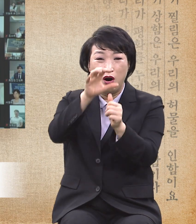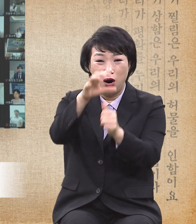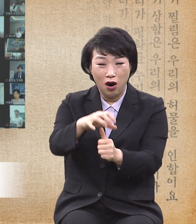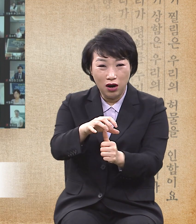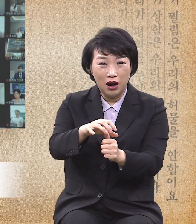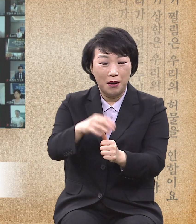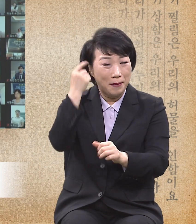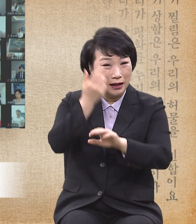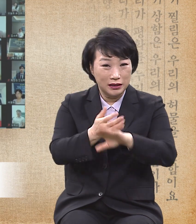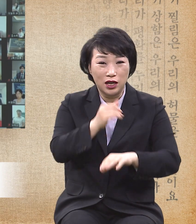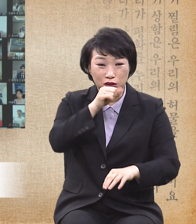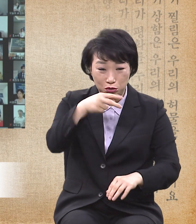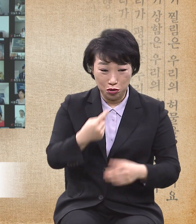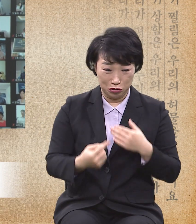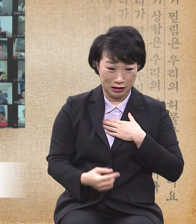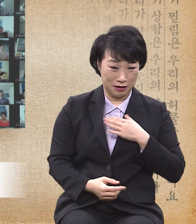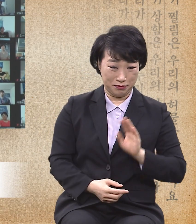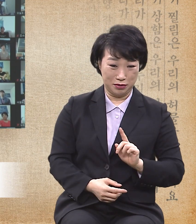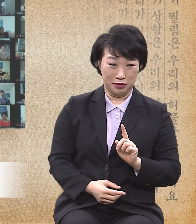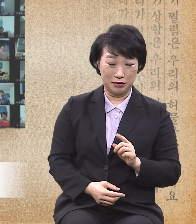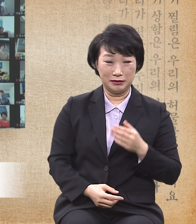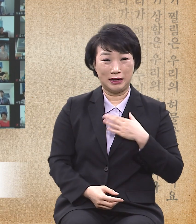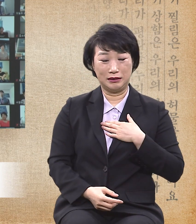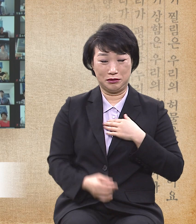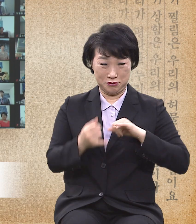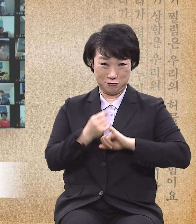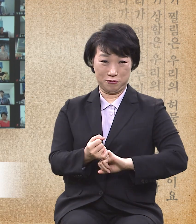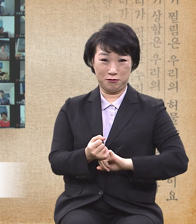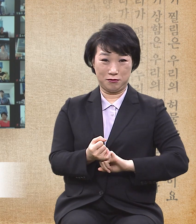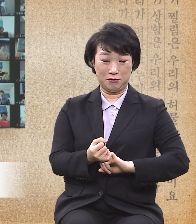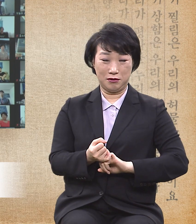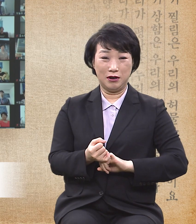있을지라도 나는 반드시